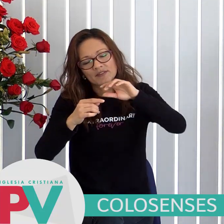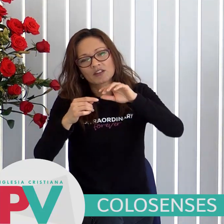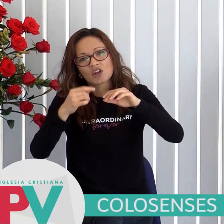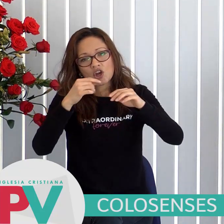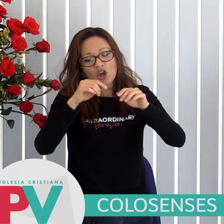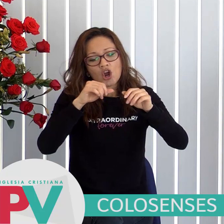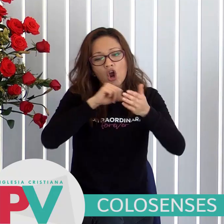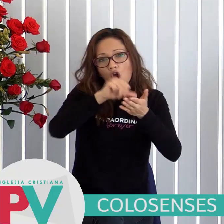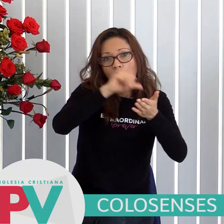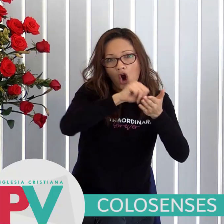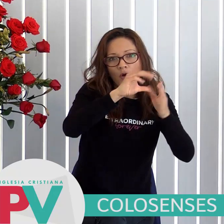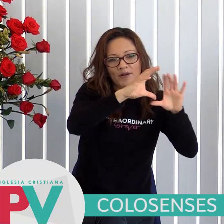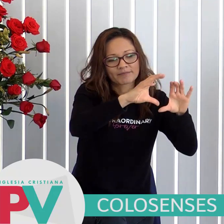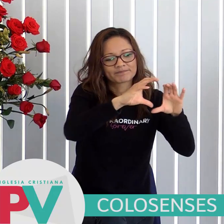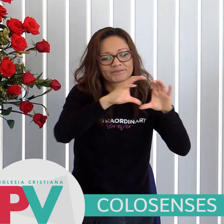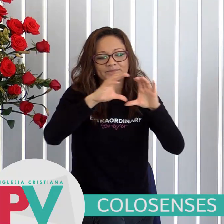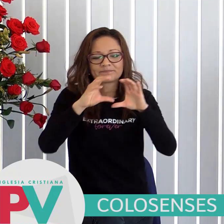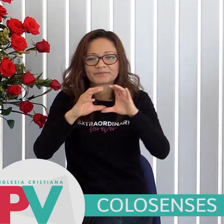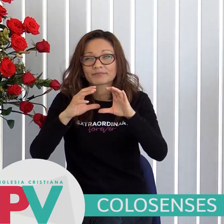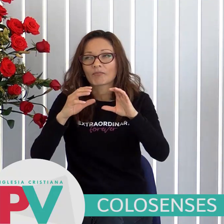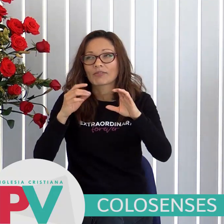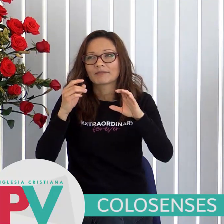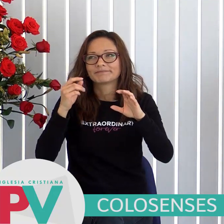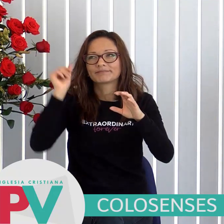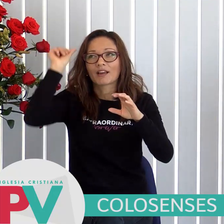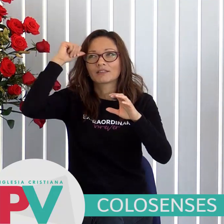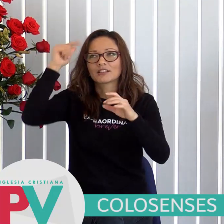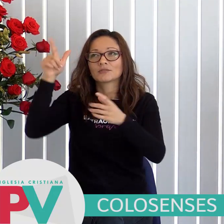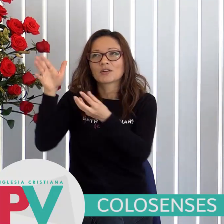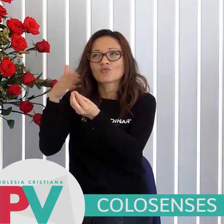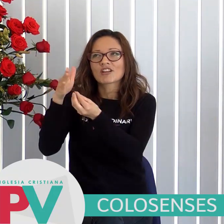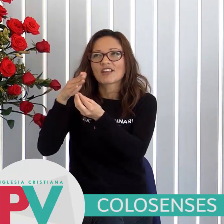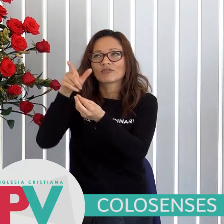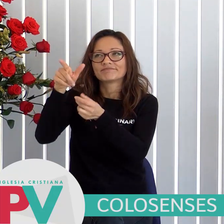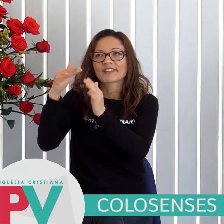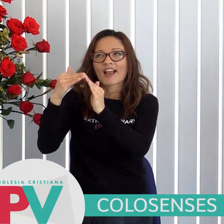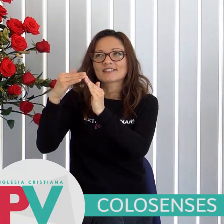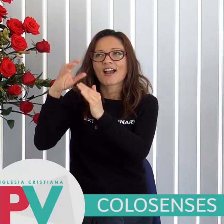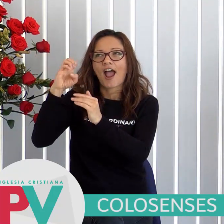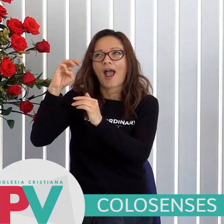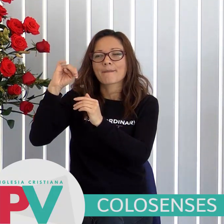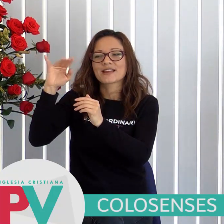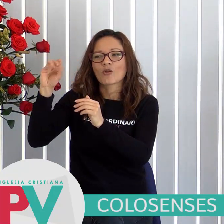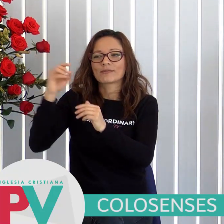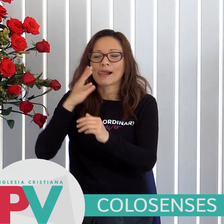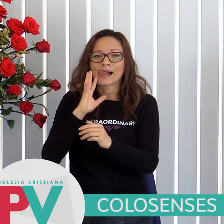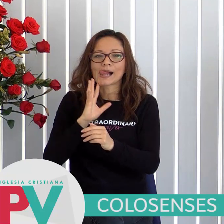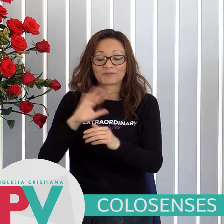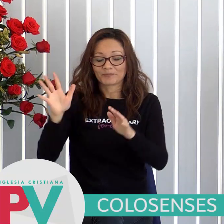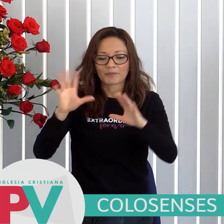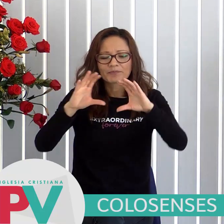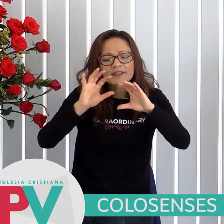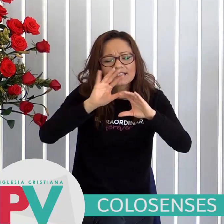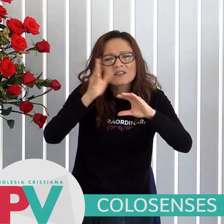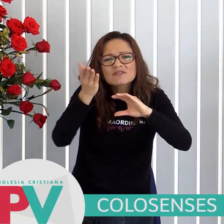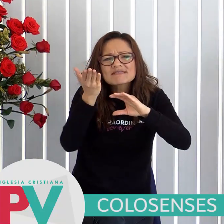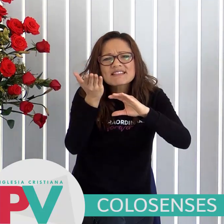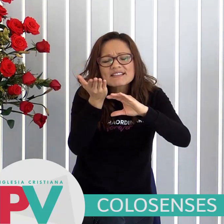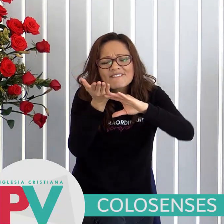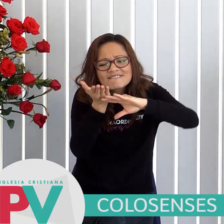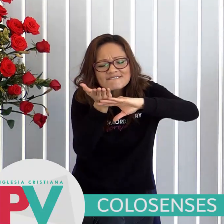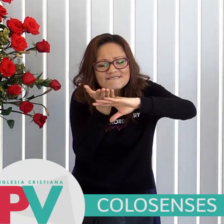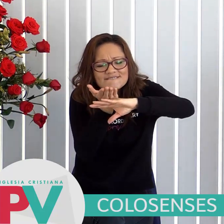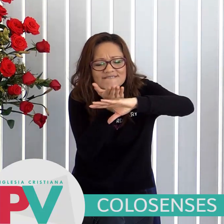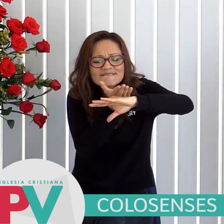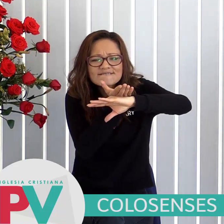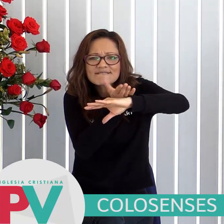estoy acordándome del asado que hicimos una vez en la casa de Camilo. Y entonces uno tiene que quitarle la telita, y